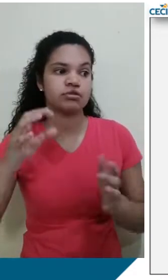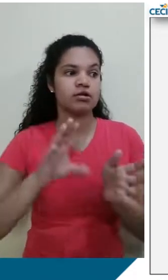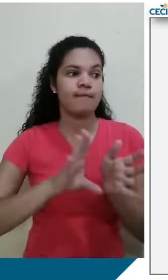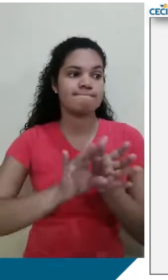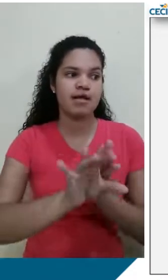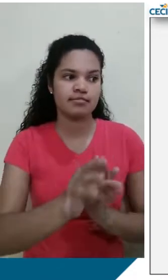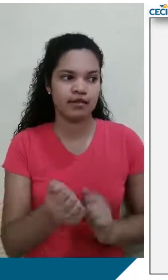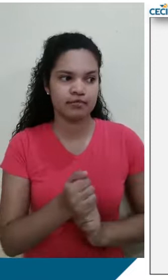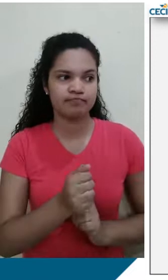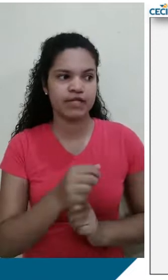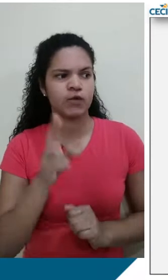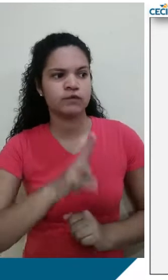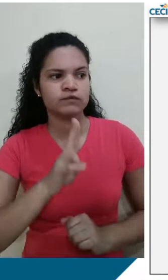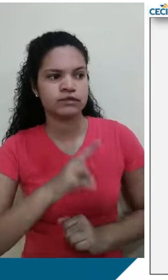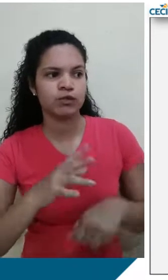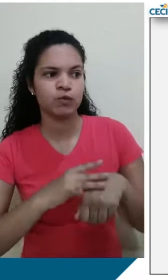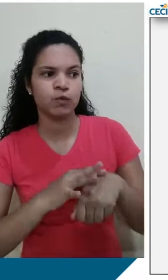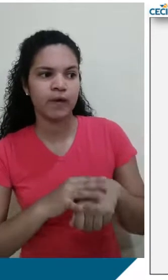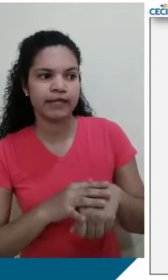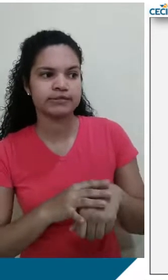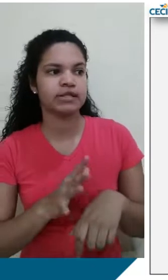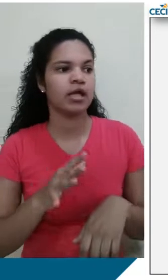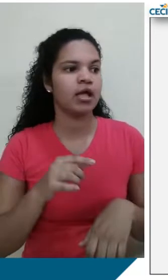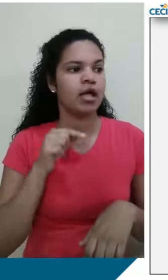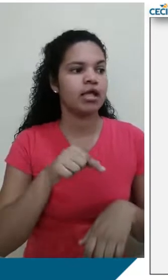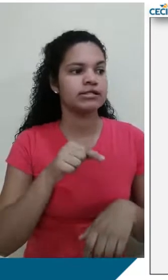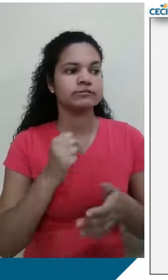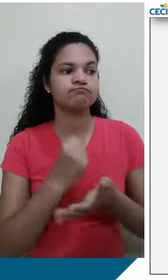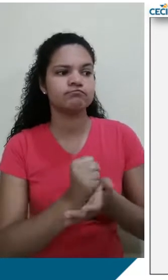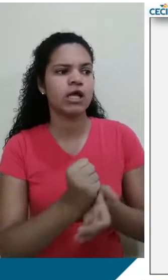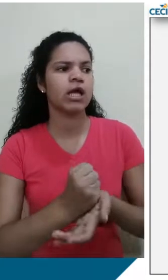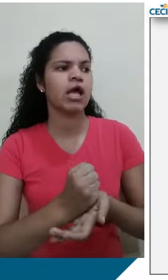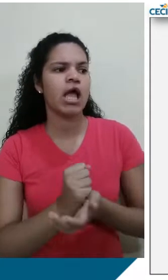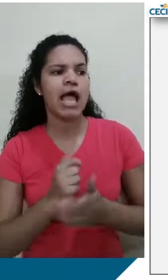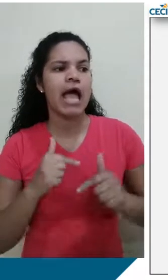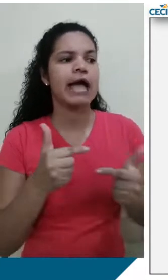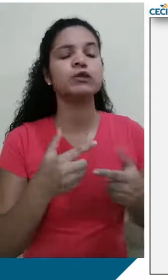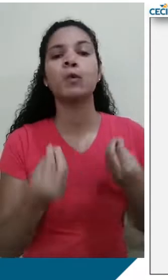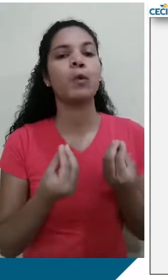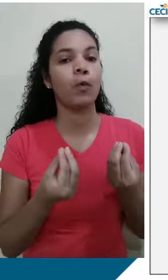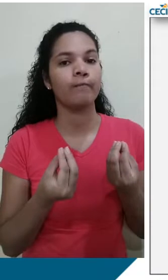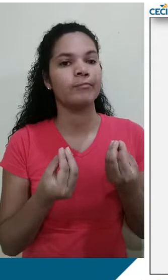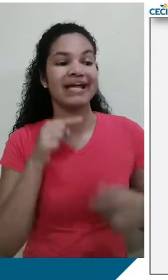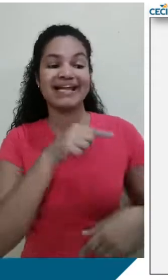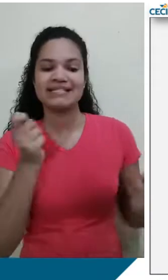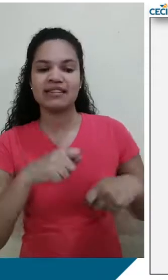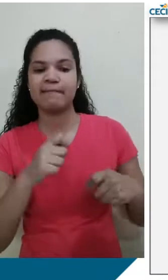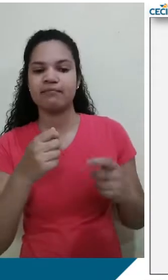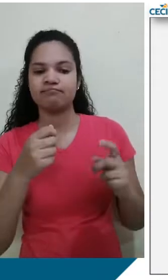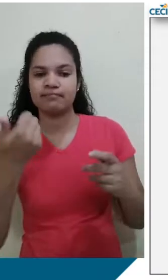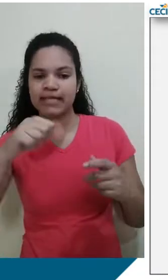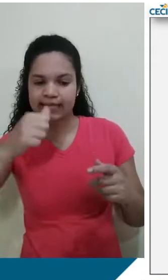o tipo de questão que dá a possibilidade da gente estudar alguns conceitos analisando cada alternativa